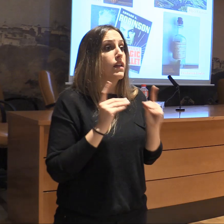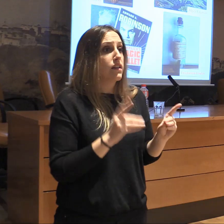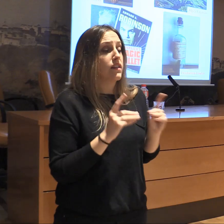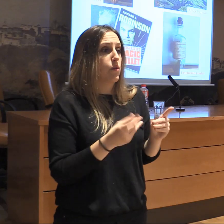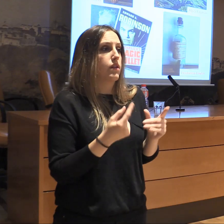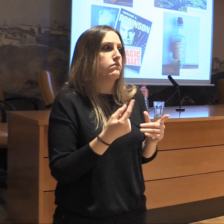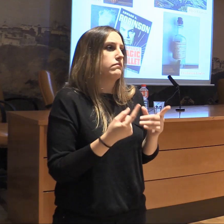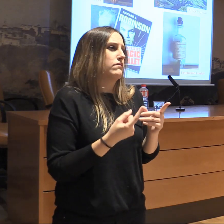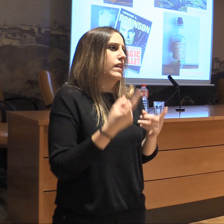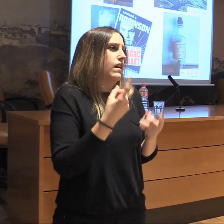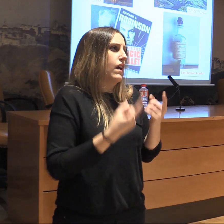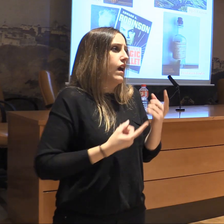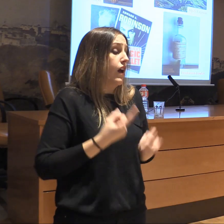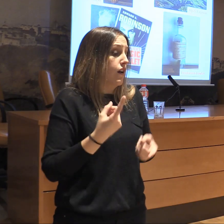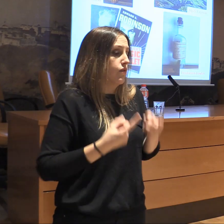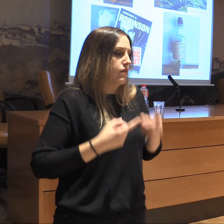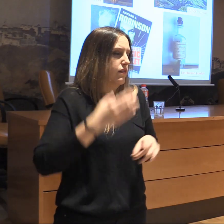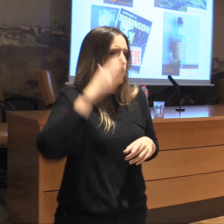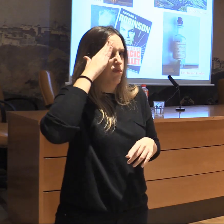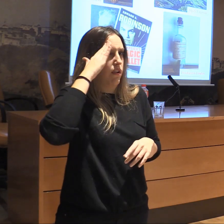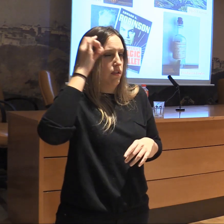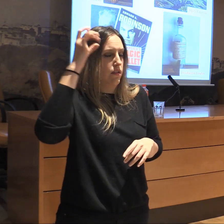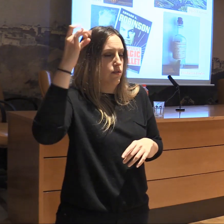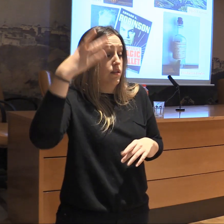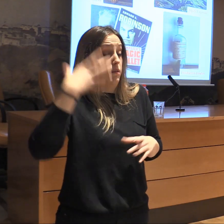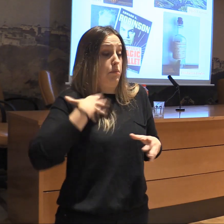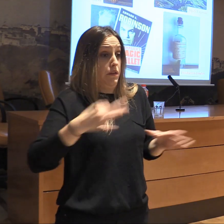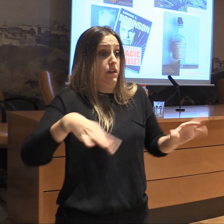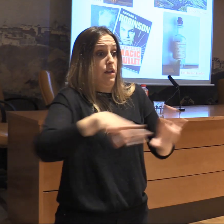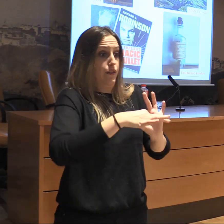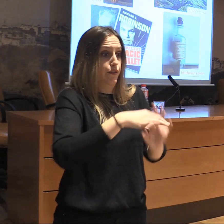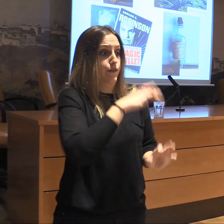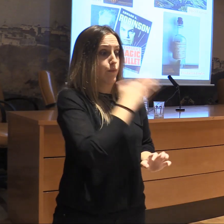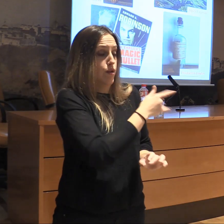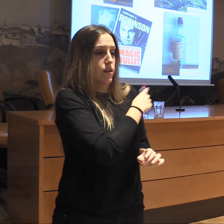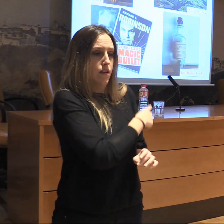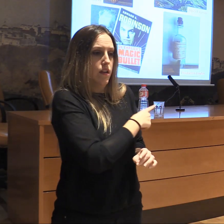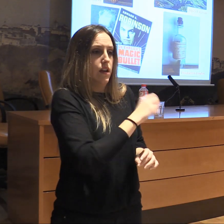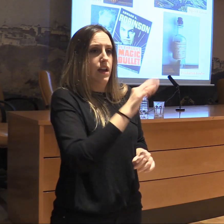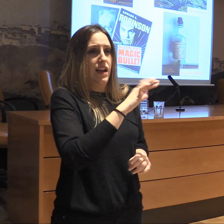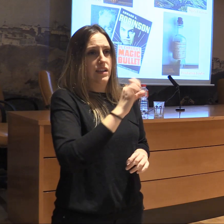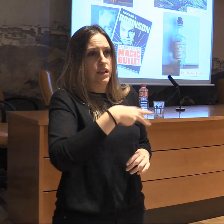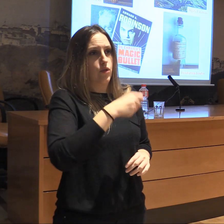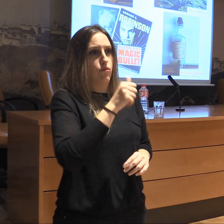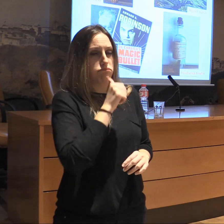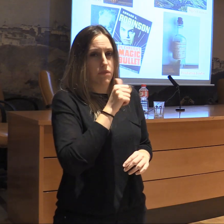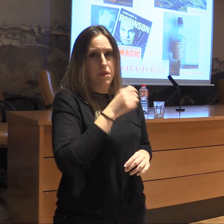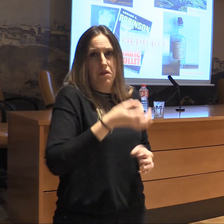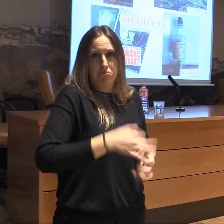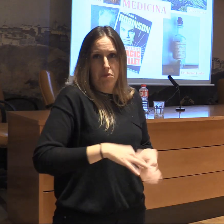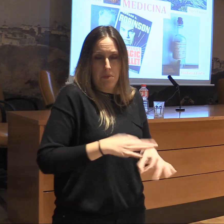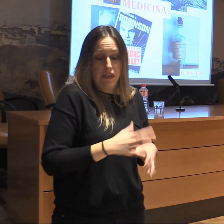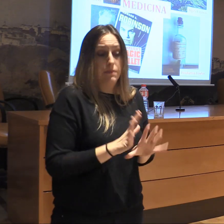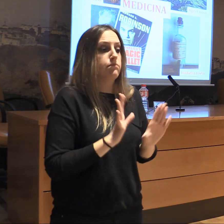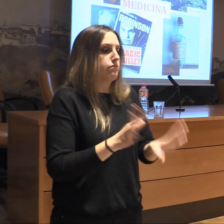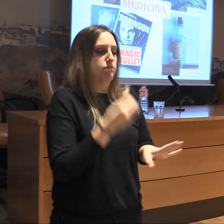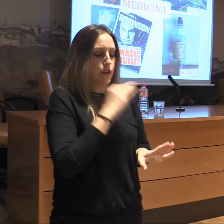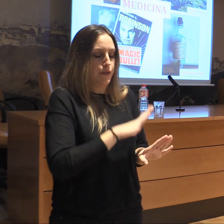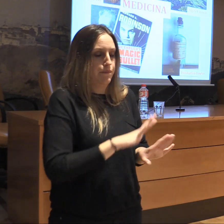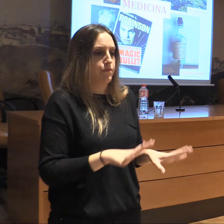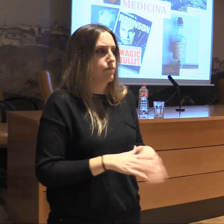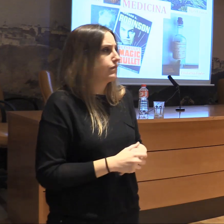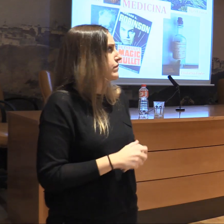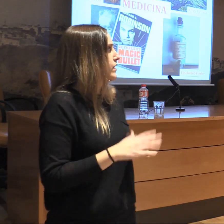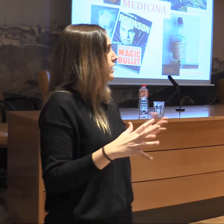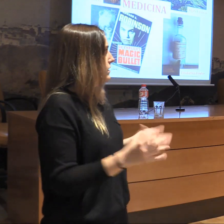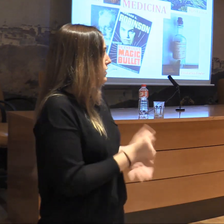sus paranoias tuviera relación con esta ingesta sistemática de arsénico. Pero bueno, vamos a ir ya. Bueno, en todos